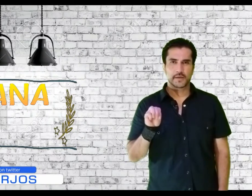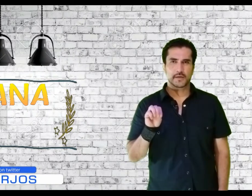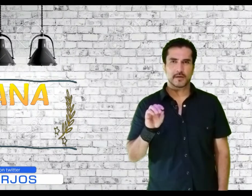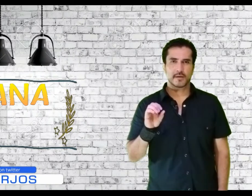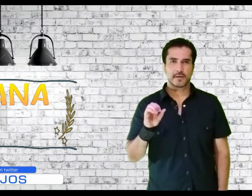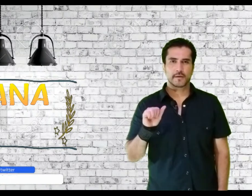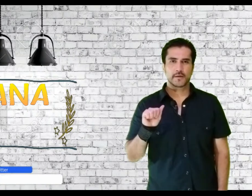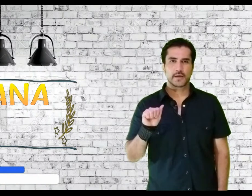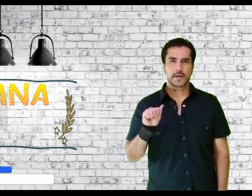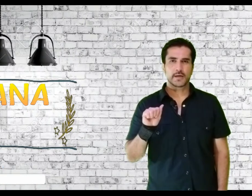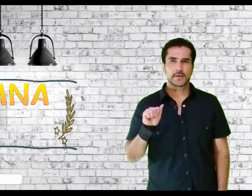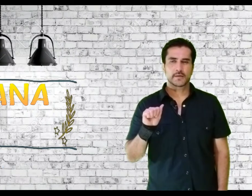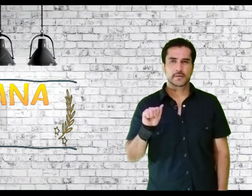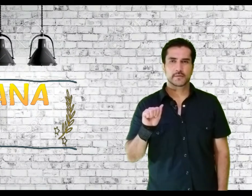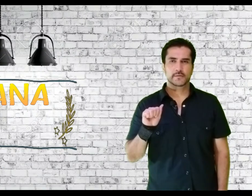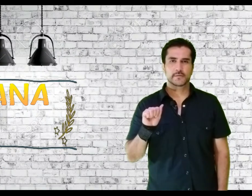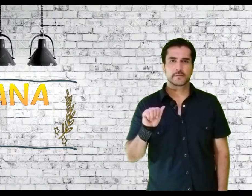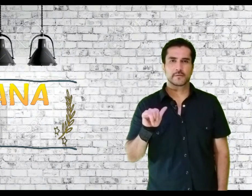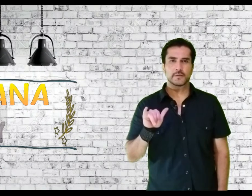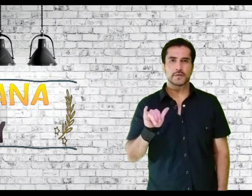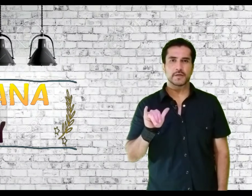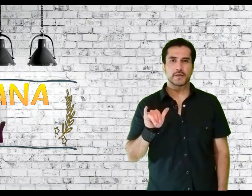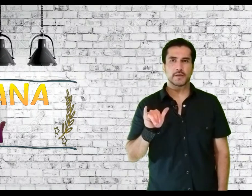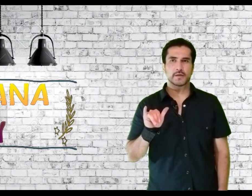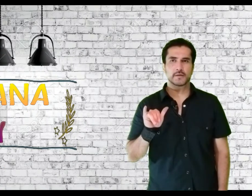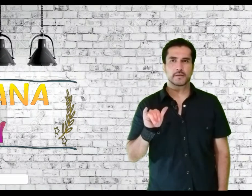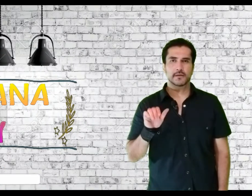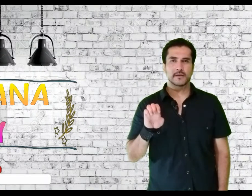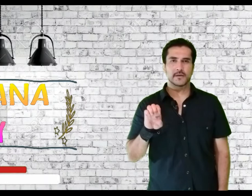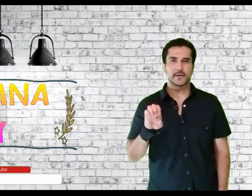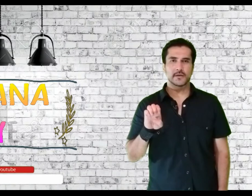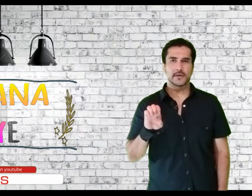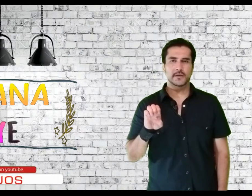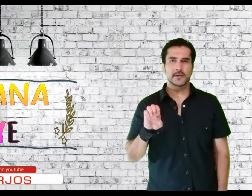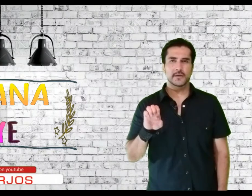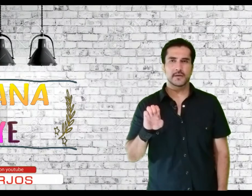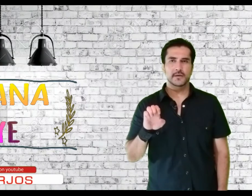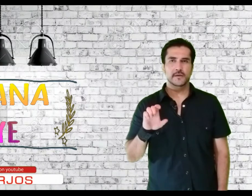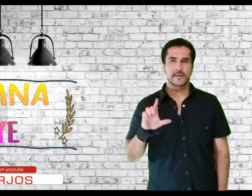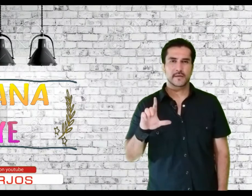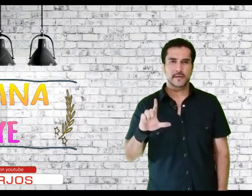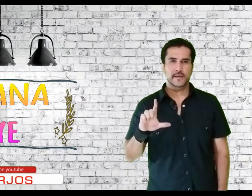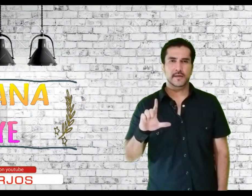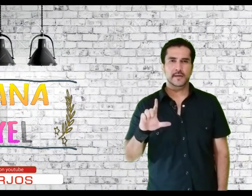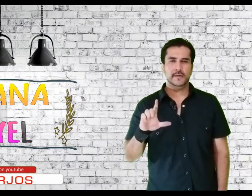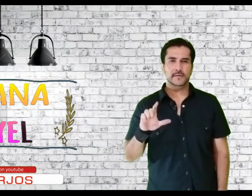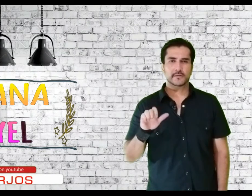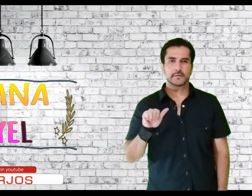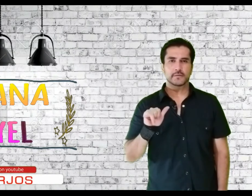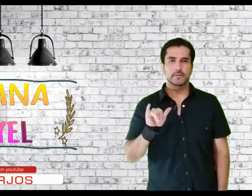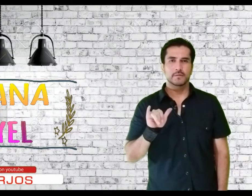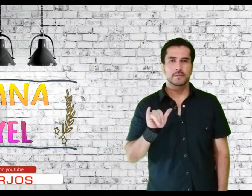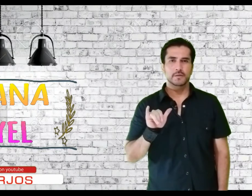N, A, Y, E, L,